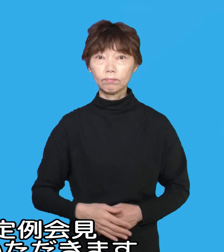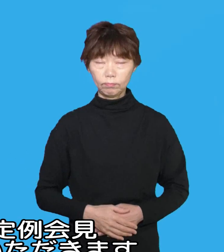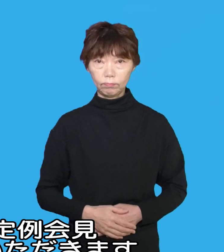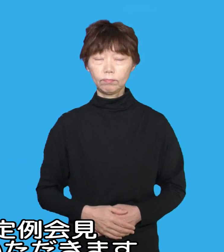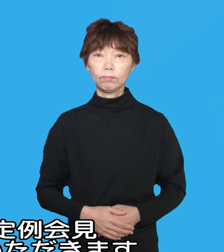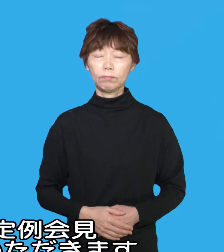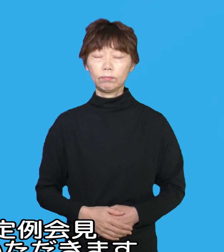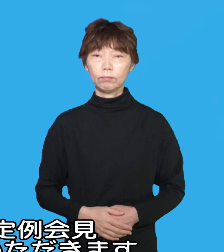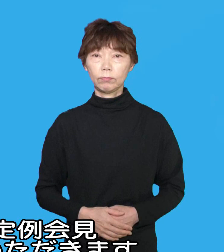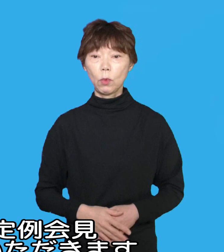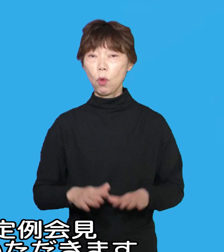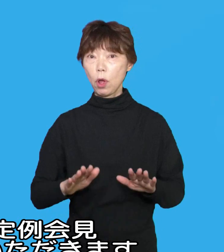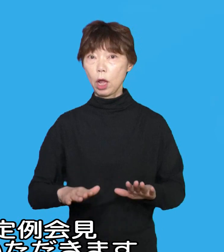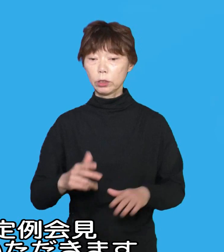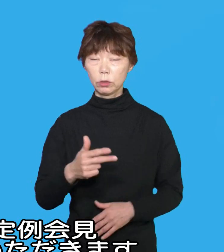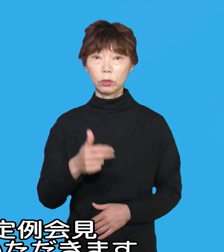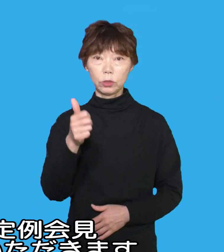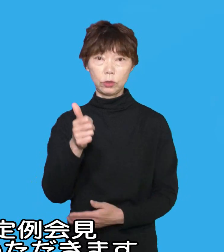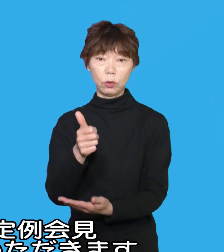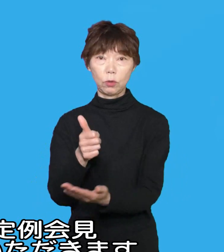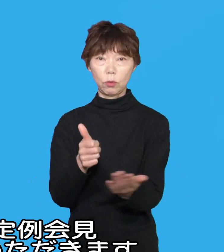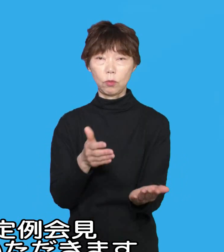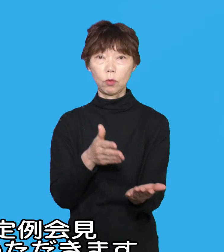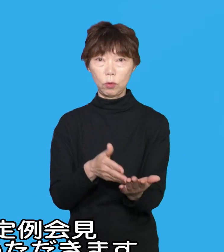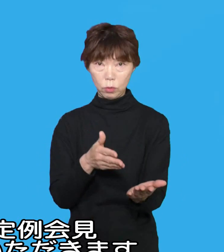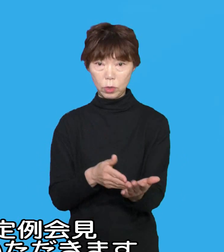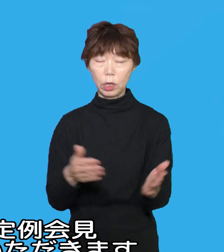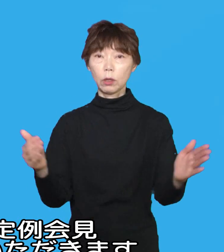それでは、本日の市長定例会見、これにて